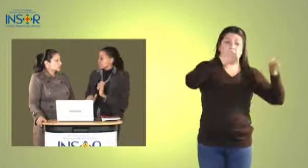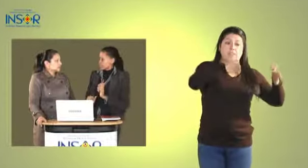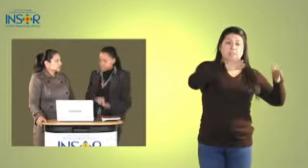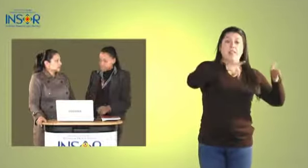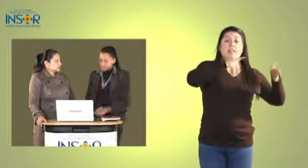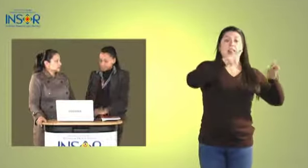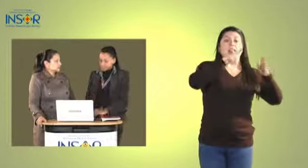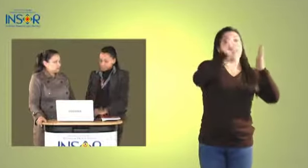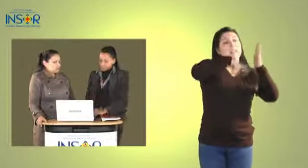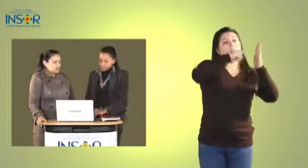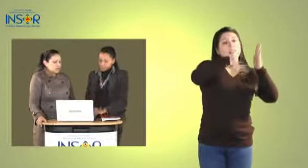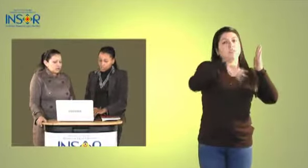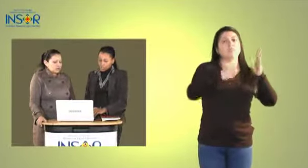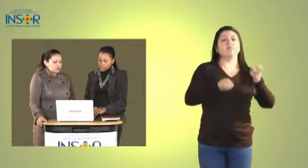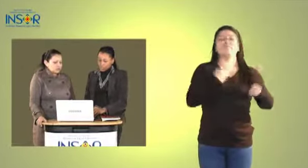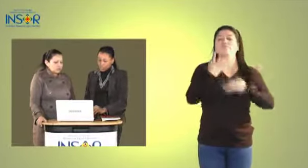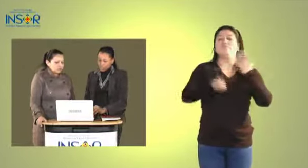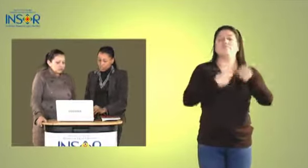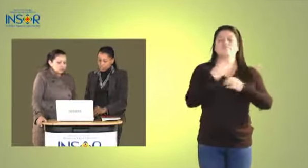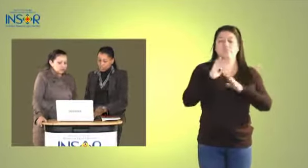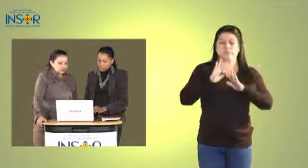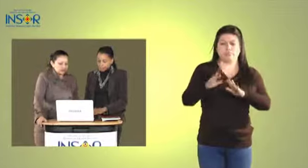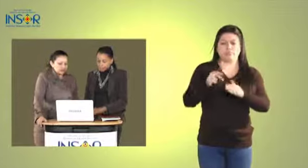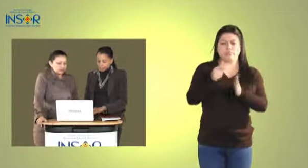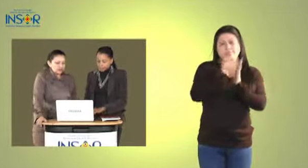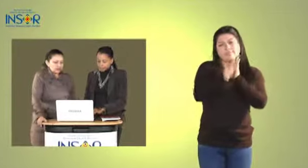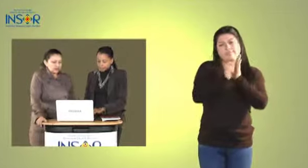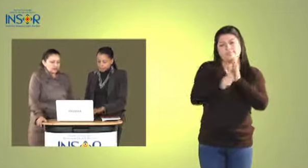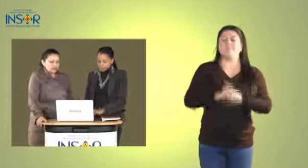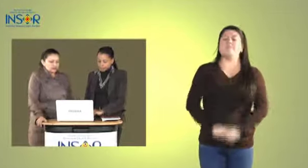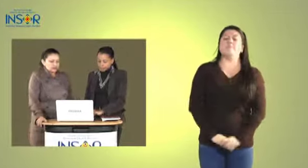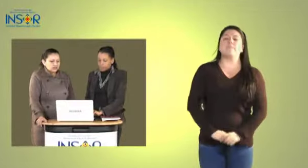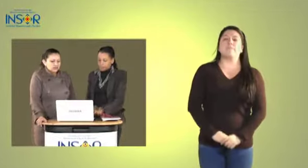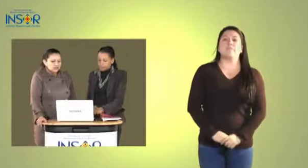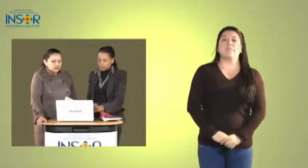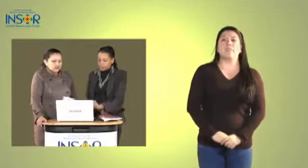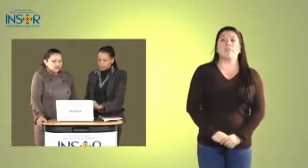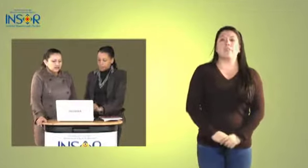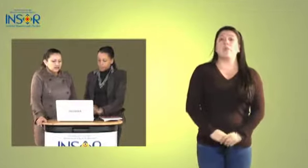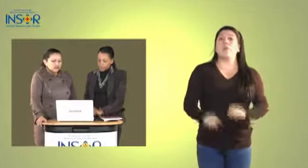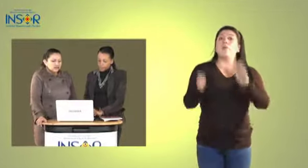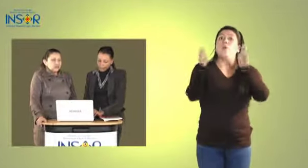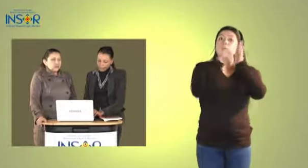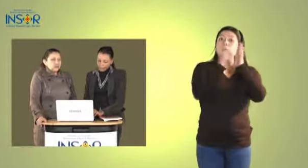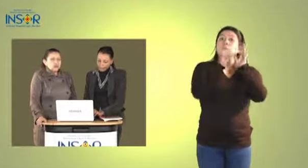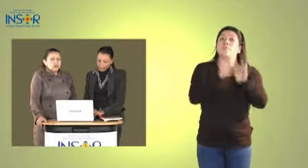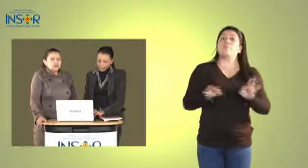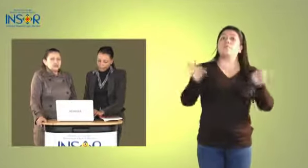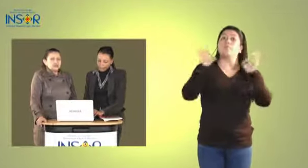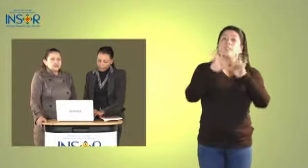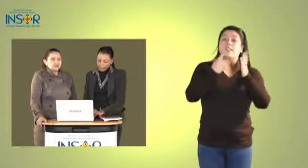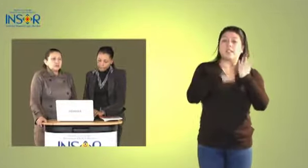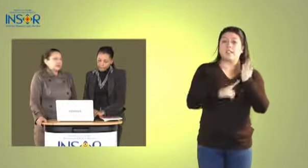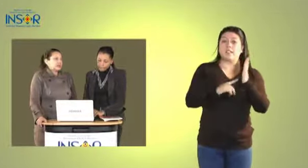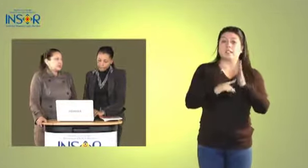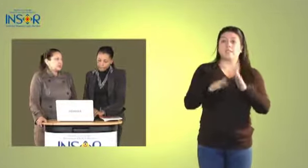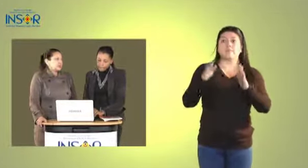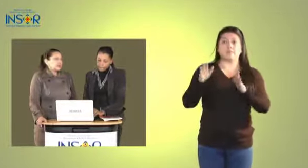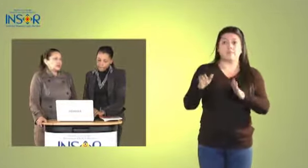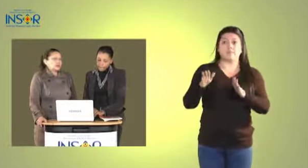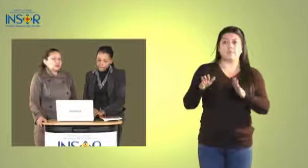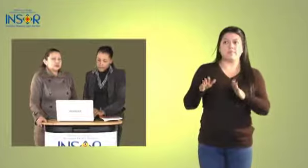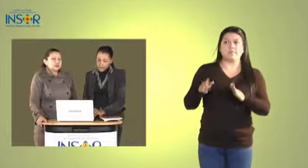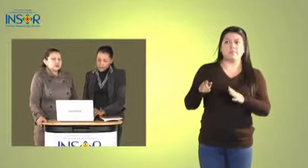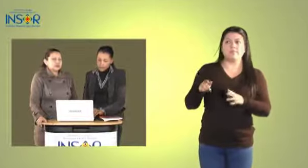desarrollando la parte escrita. Entonces, hay una acción importante que el modelo recae